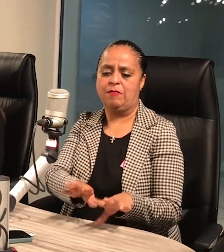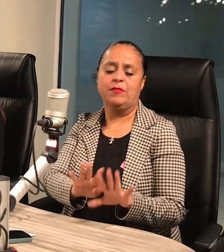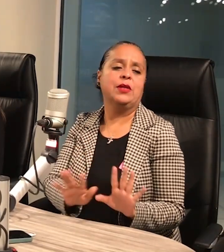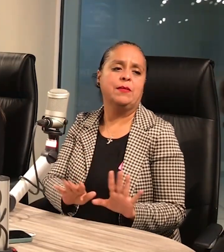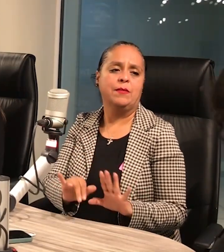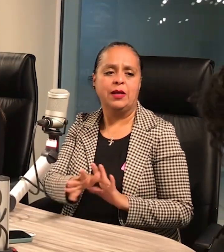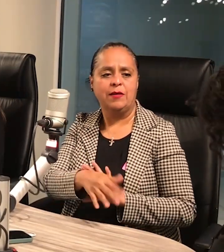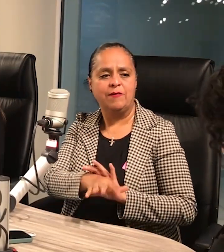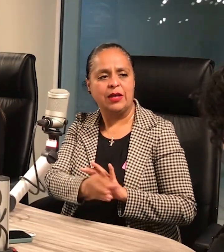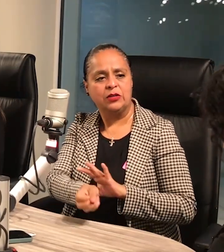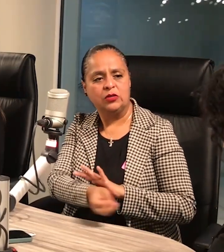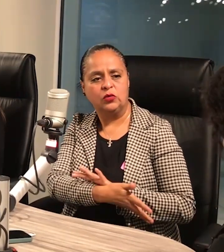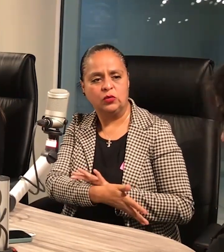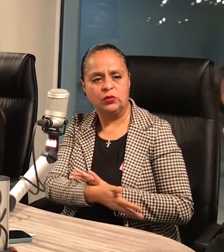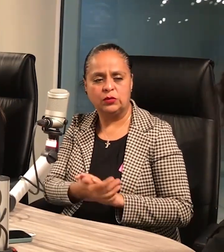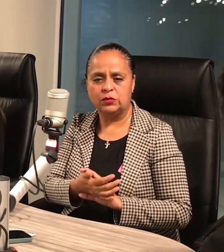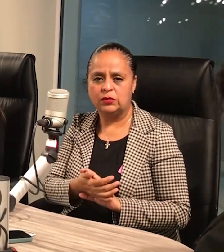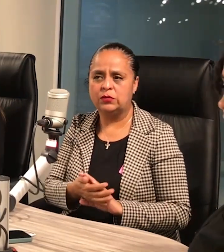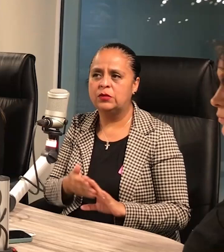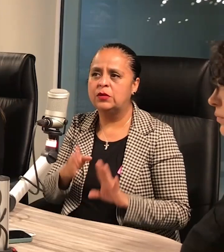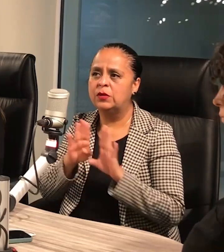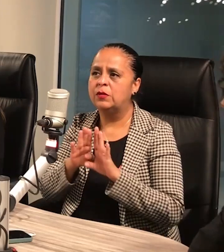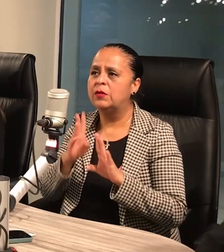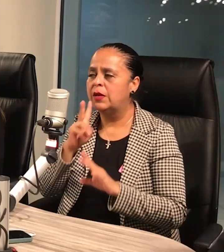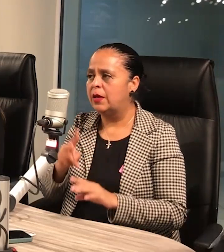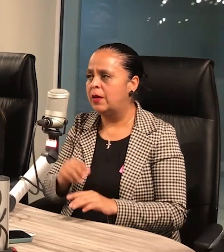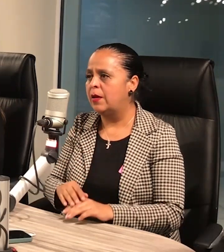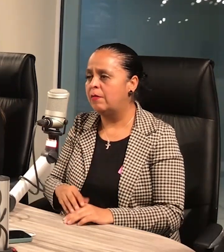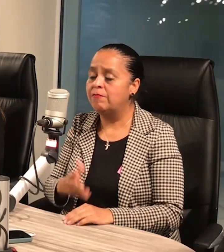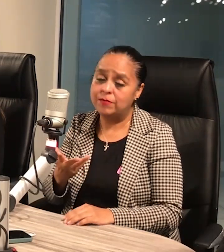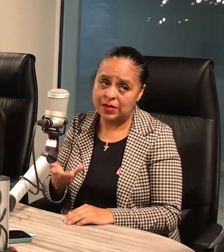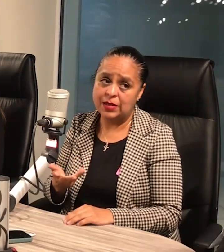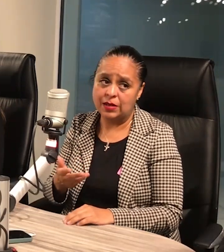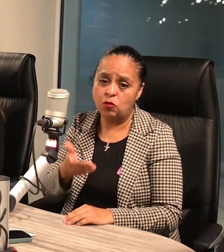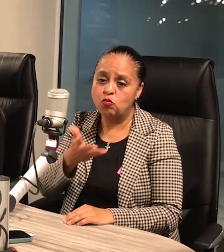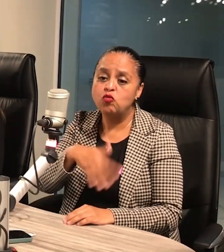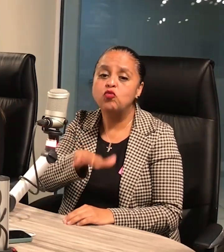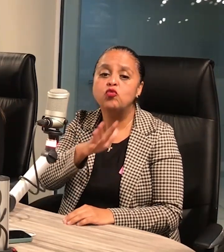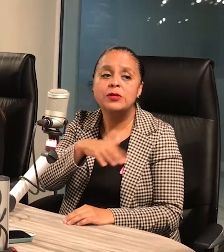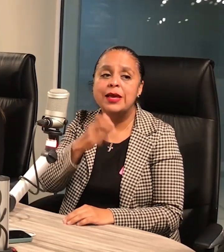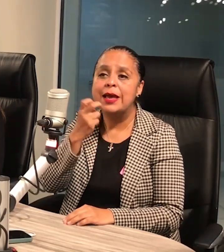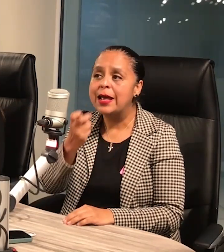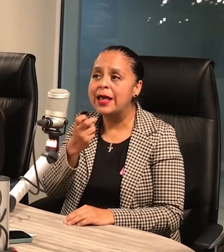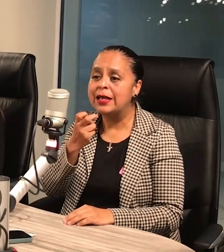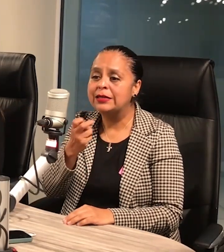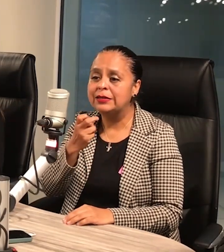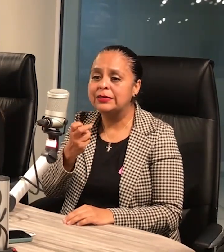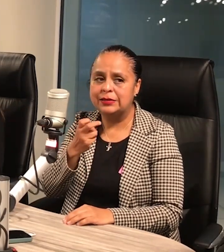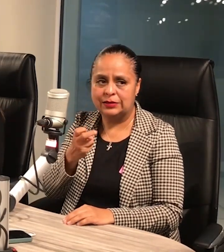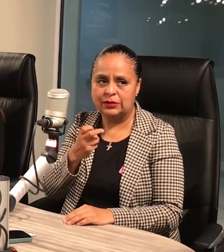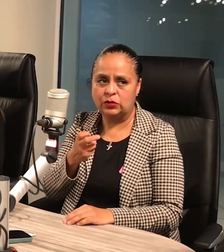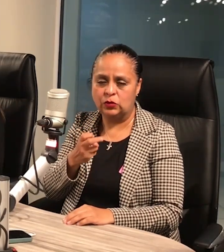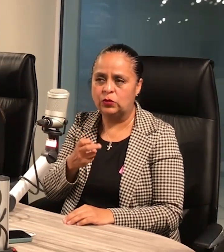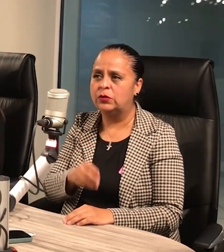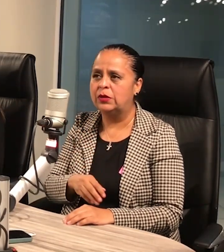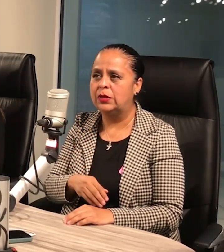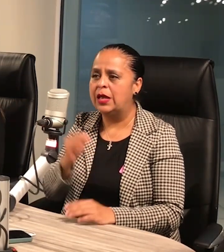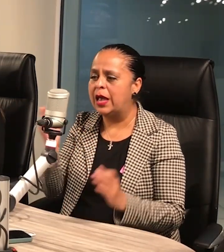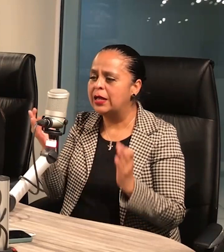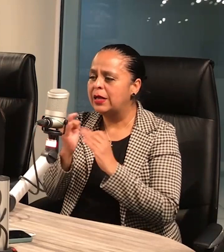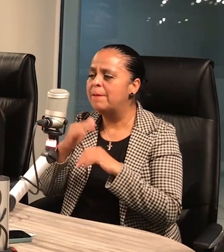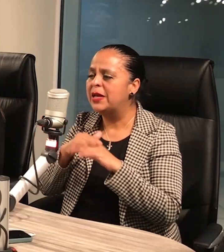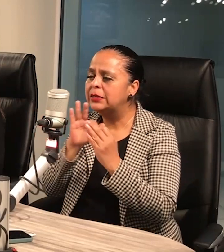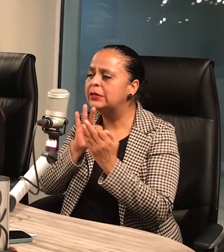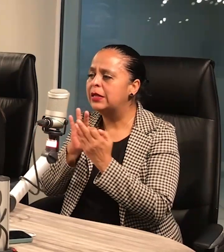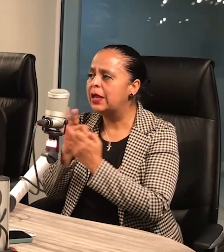desechan, ¿no?, porque no se derogan, etcétera, etcétera. Entonces buscar eso, que haya un poco de más acercamiento.